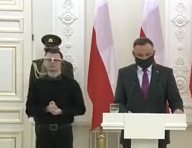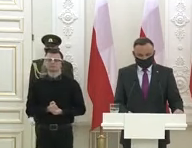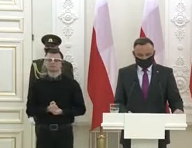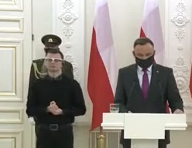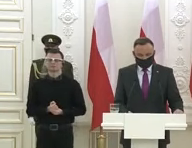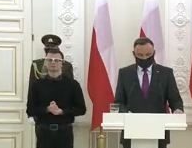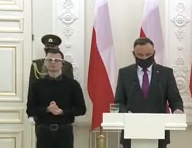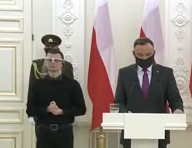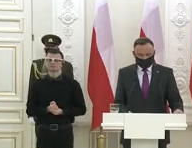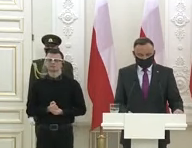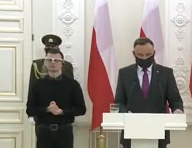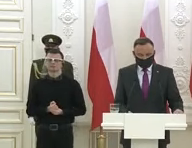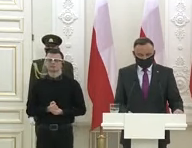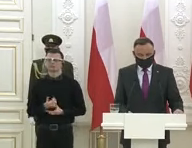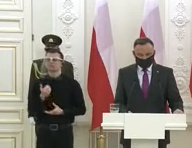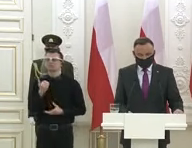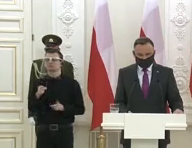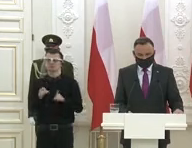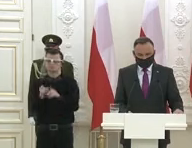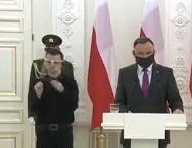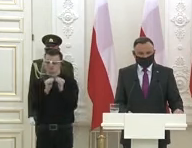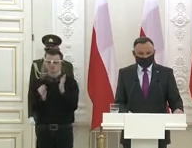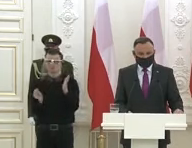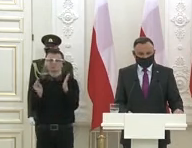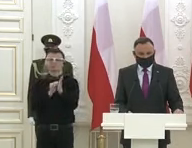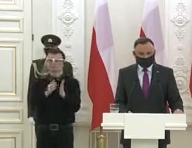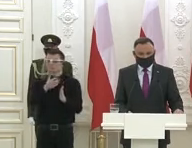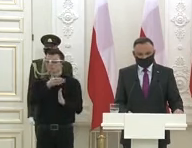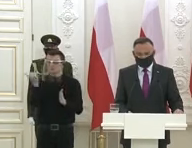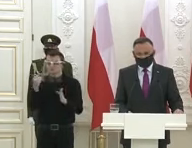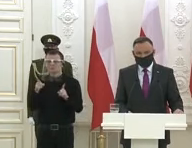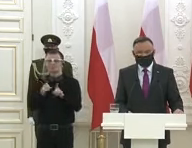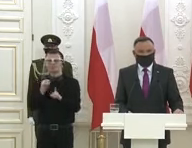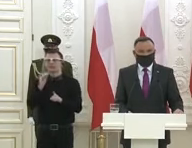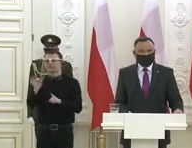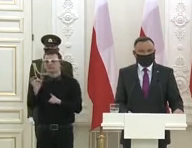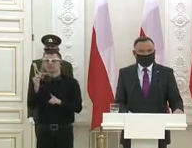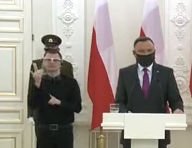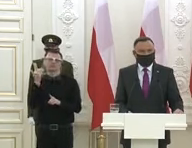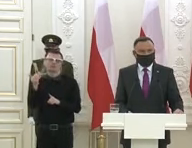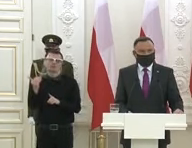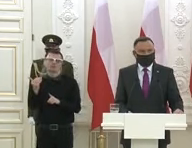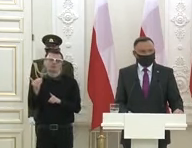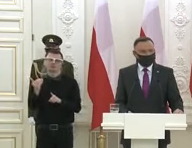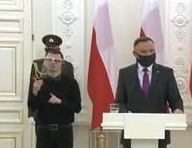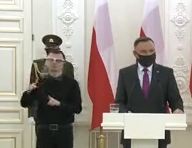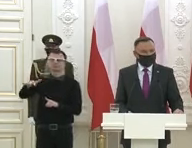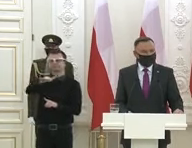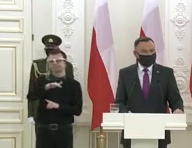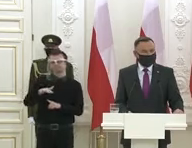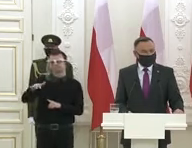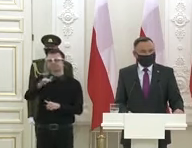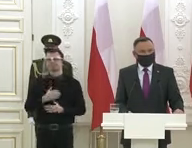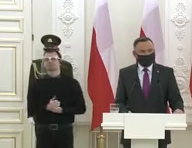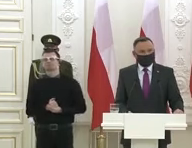pozatraktatowe, które pojawiają się w Unii Europejskiej, czyli akty niższej rangi niż traktaty europejskie,